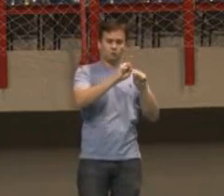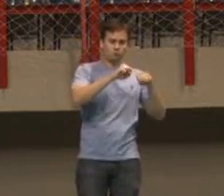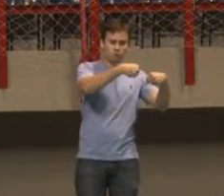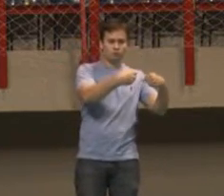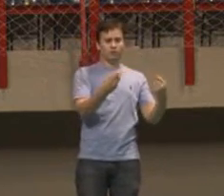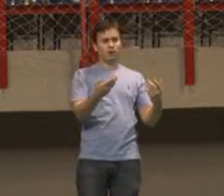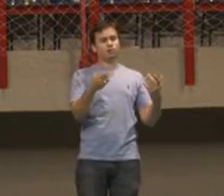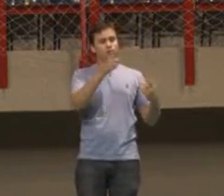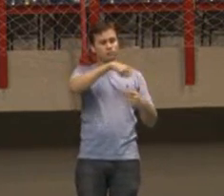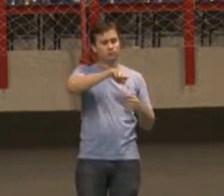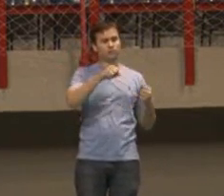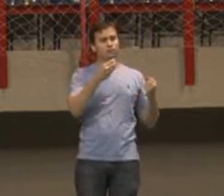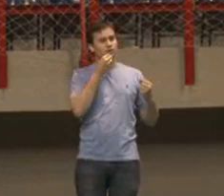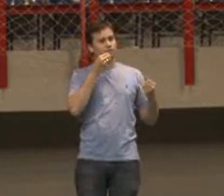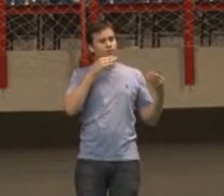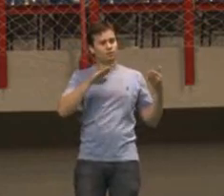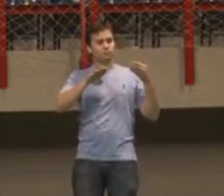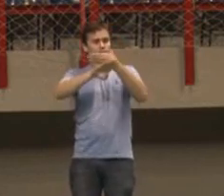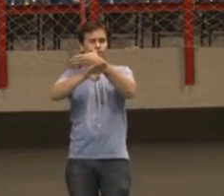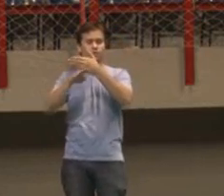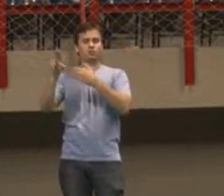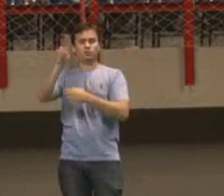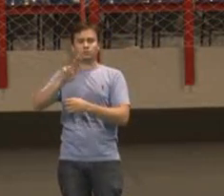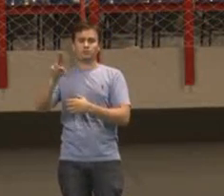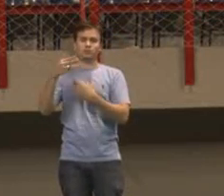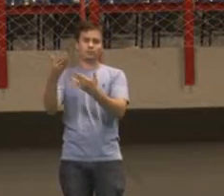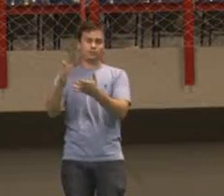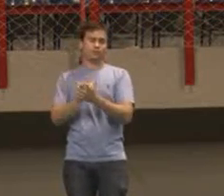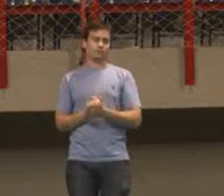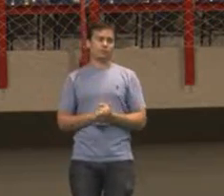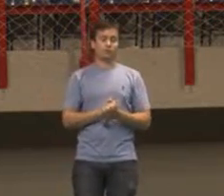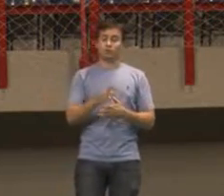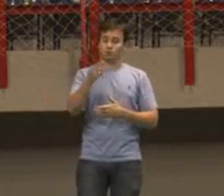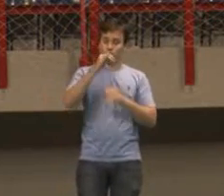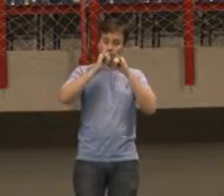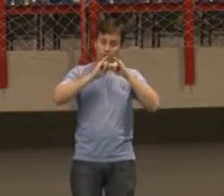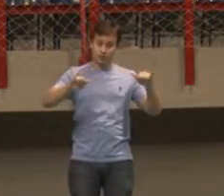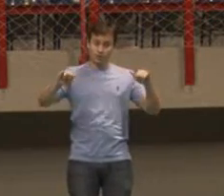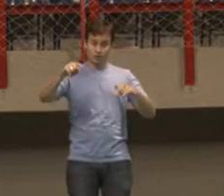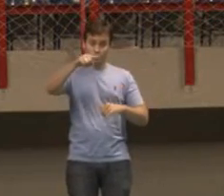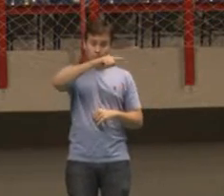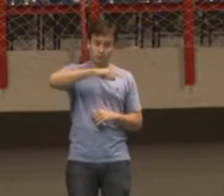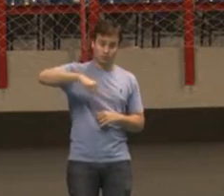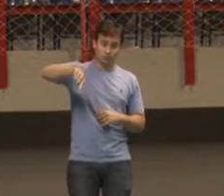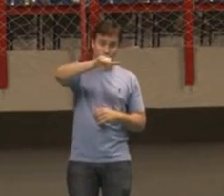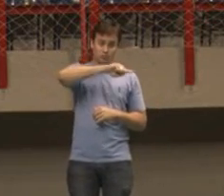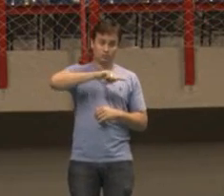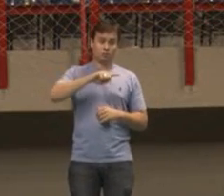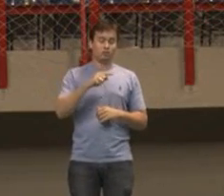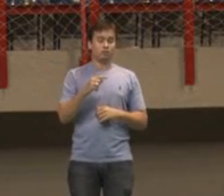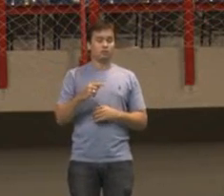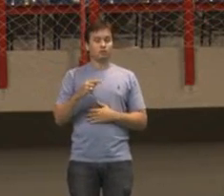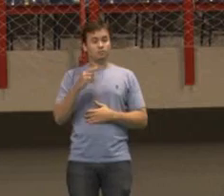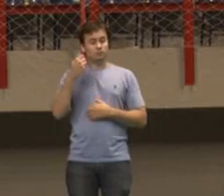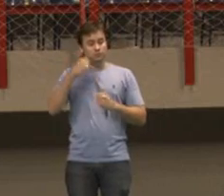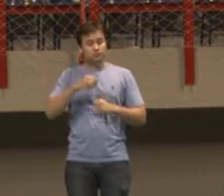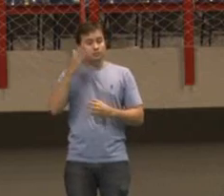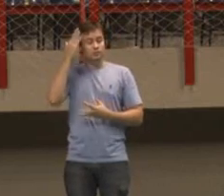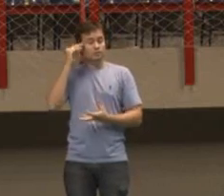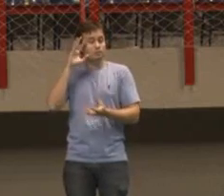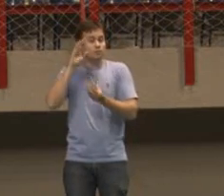Eu quero falar para vocês sobre isso. A pílula do dia seguinte, pessoal, não é método